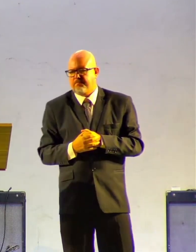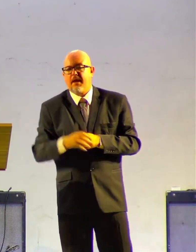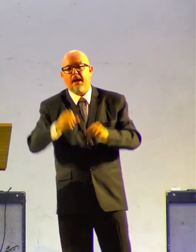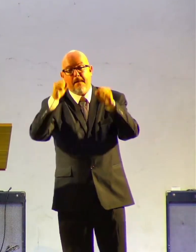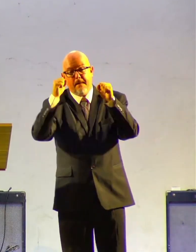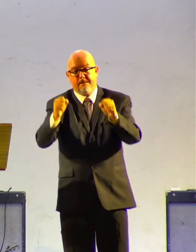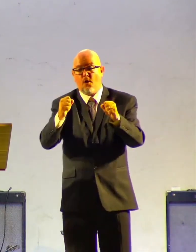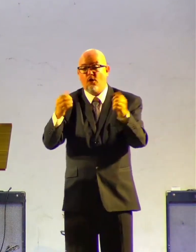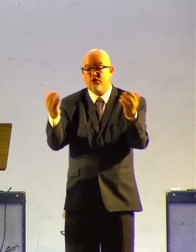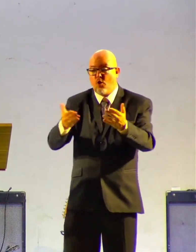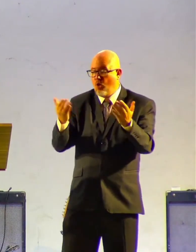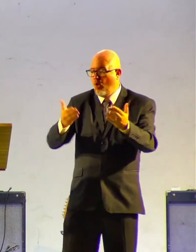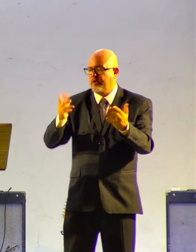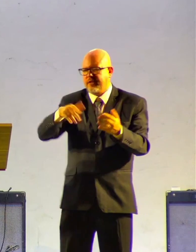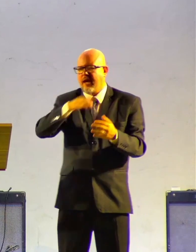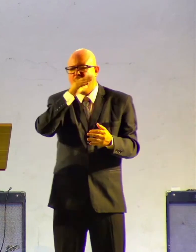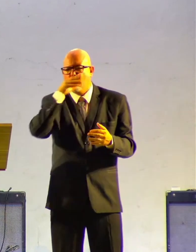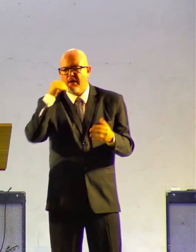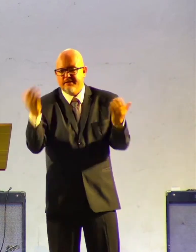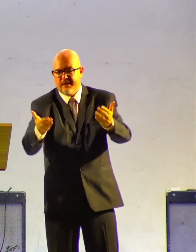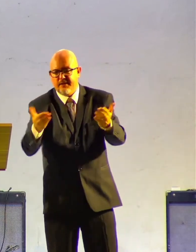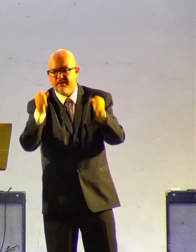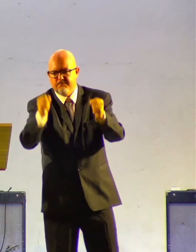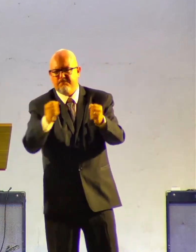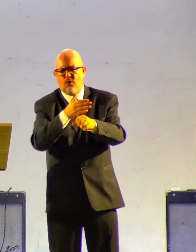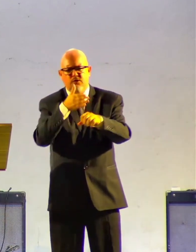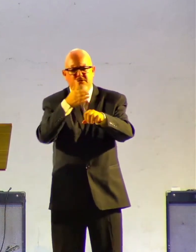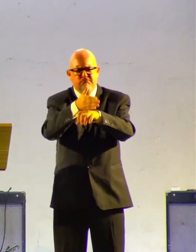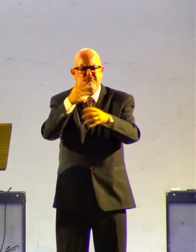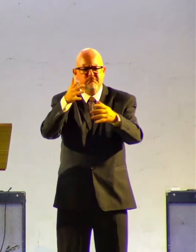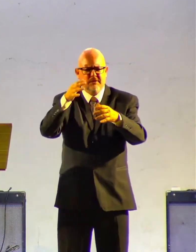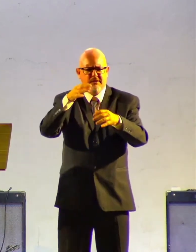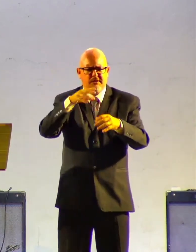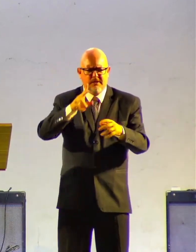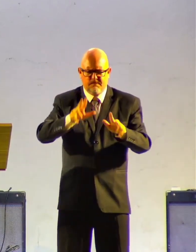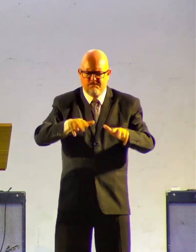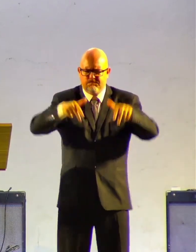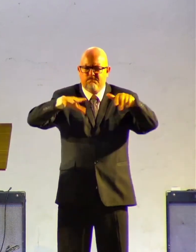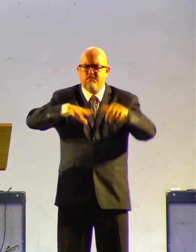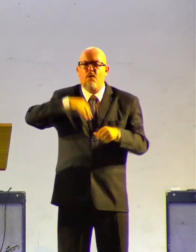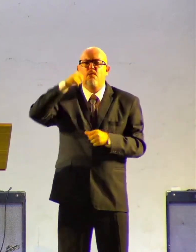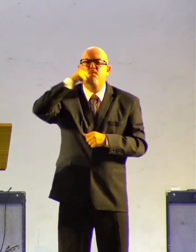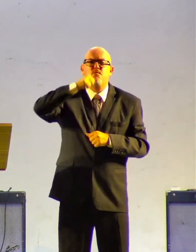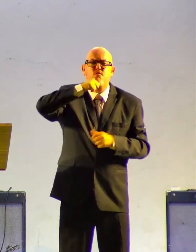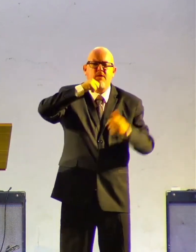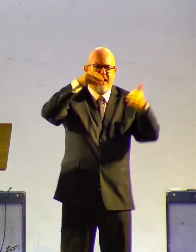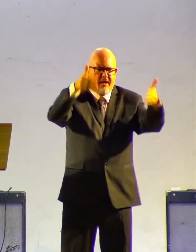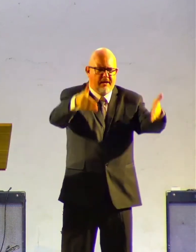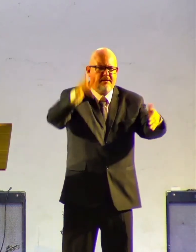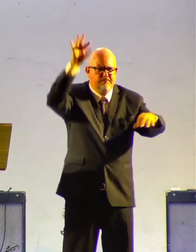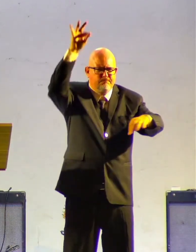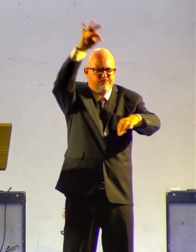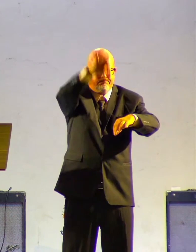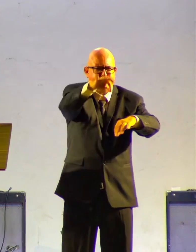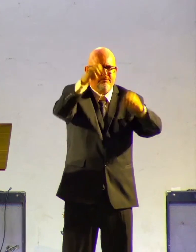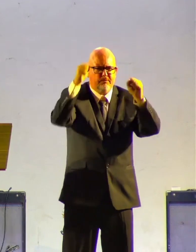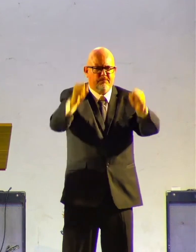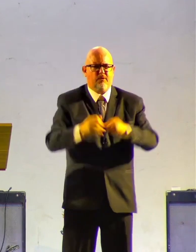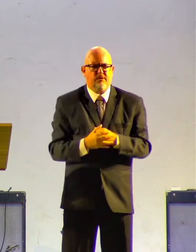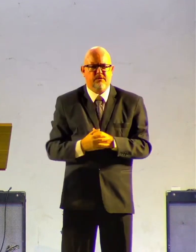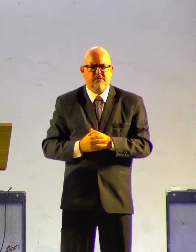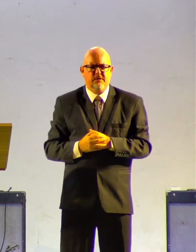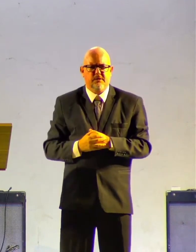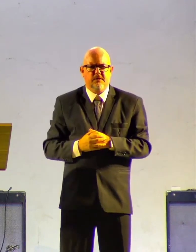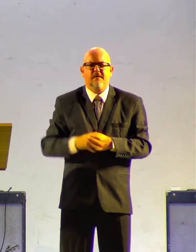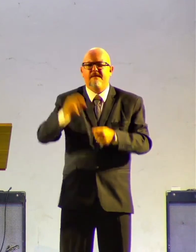Ele pode visitar hoje um adolescente aqui, Ele pode levantar hoje uma mulher aqui, Ele